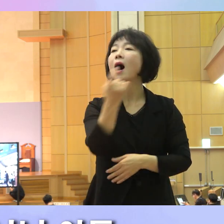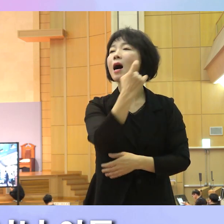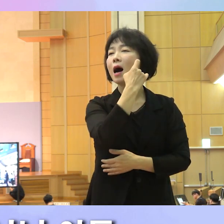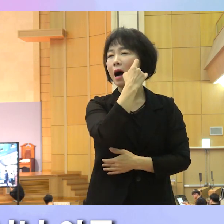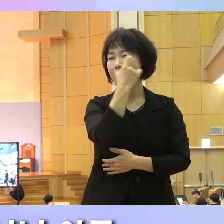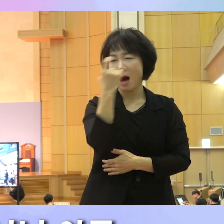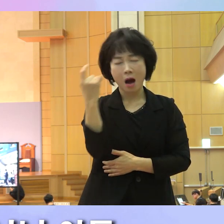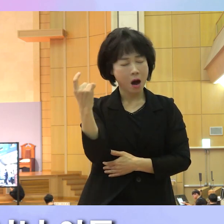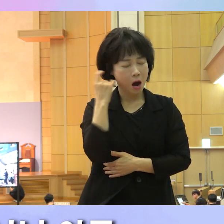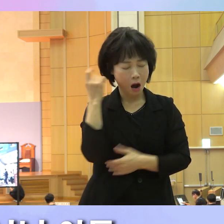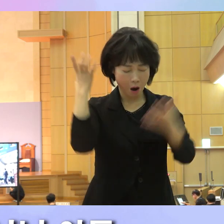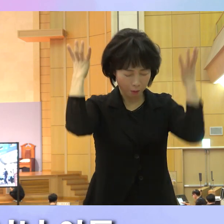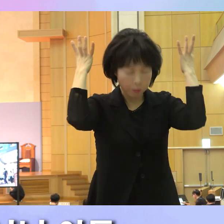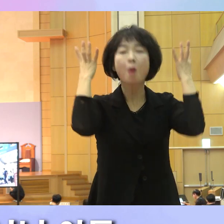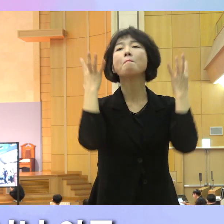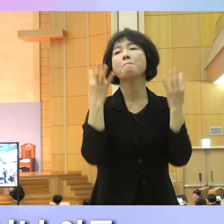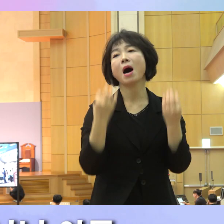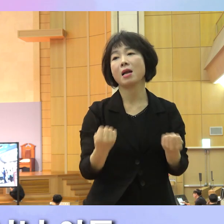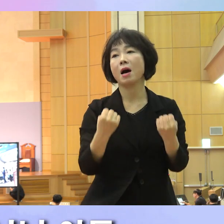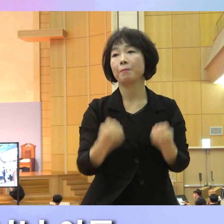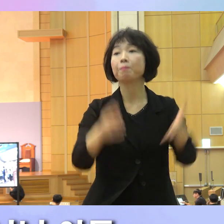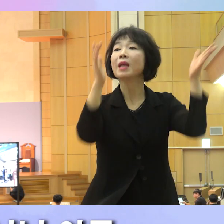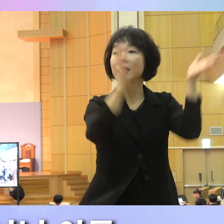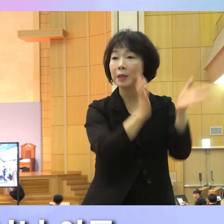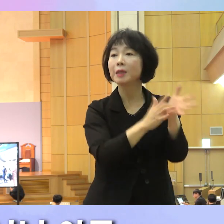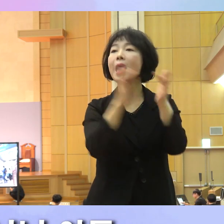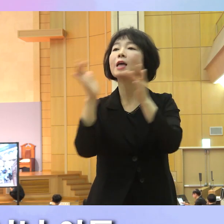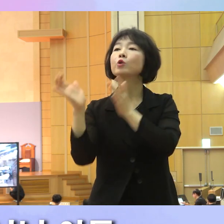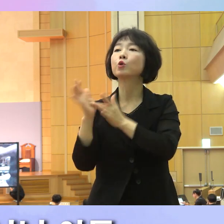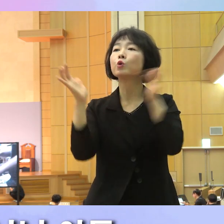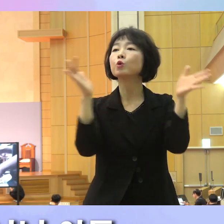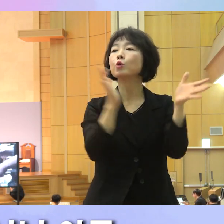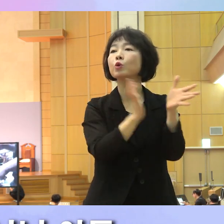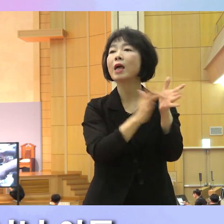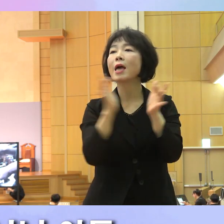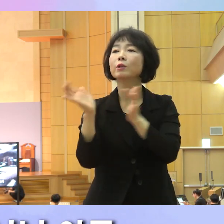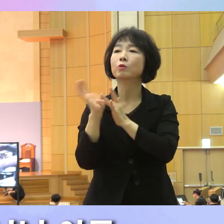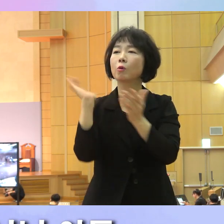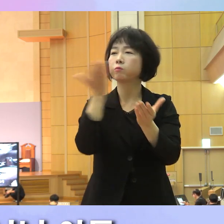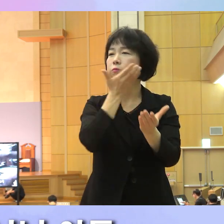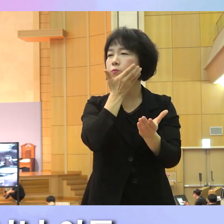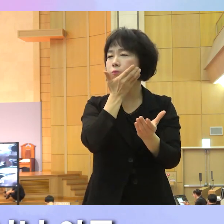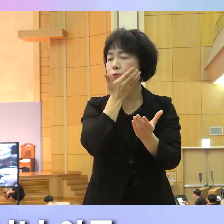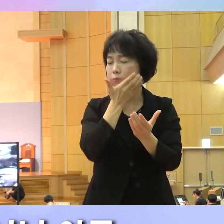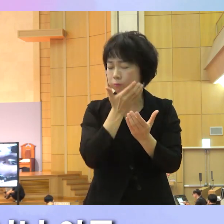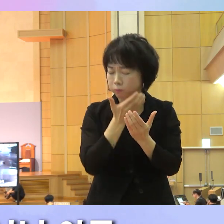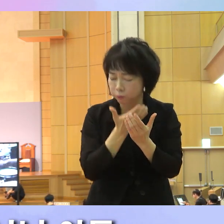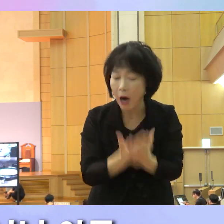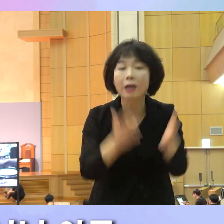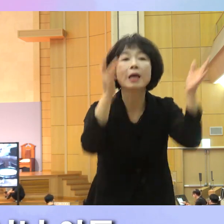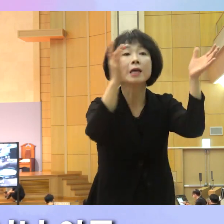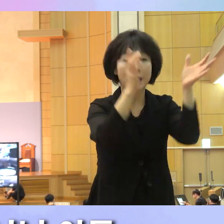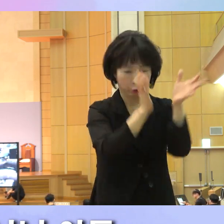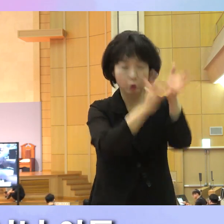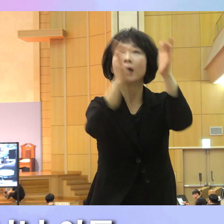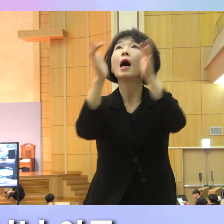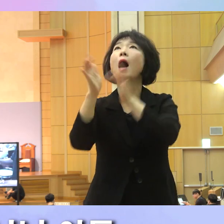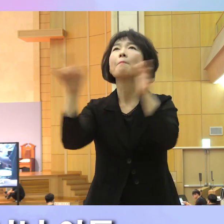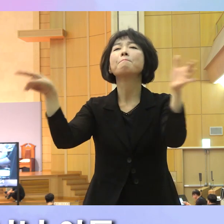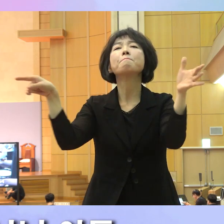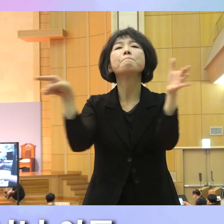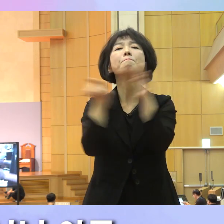받은 증거만 보다. 예수 예수 귀한